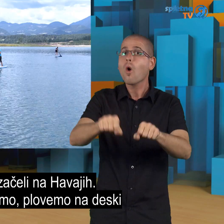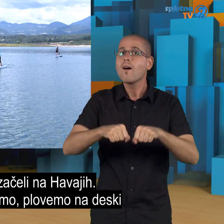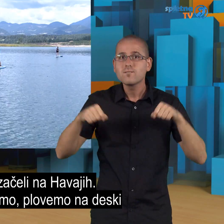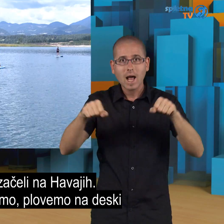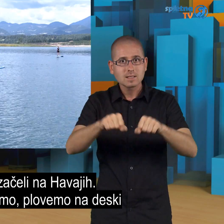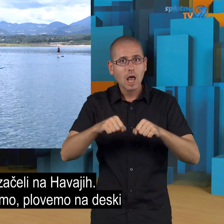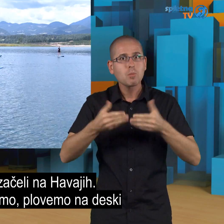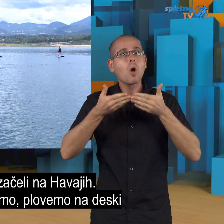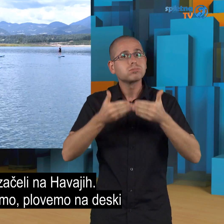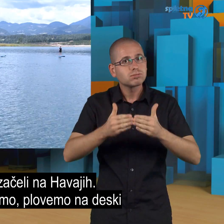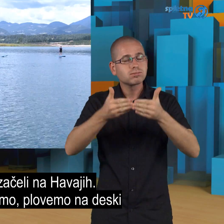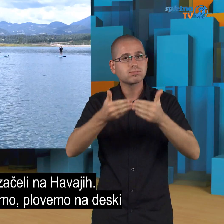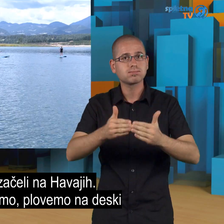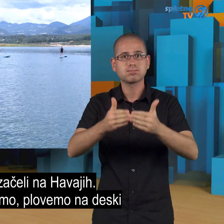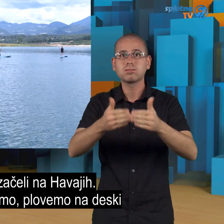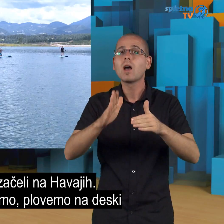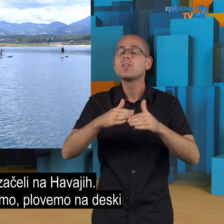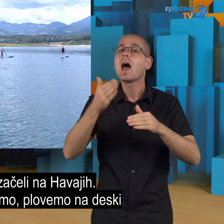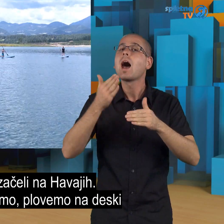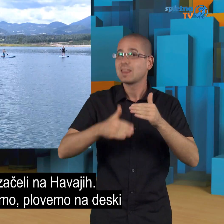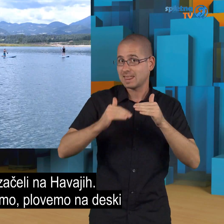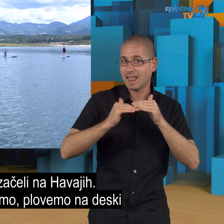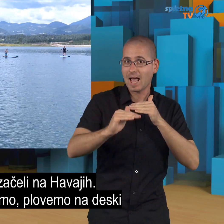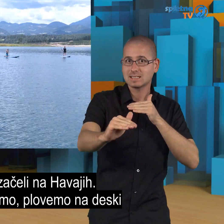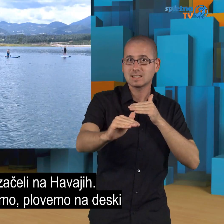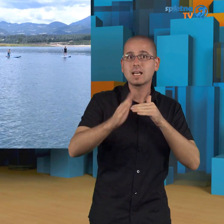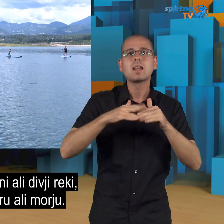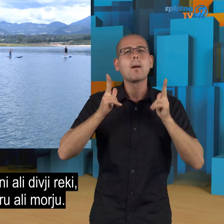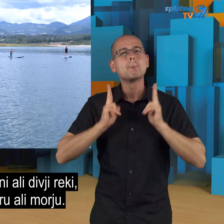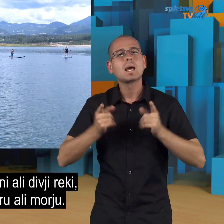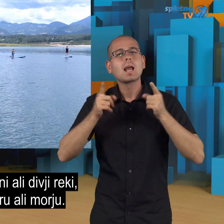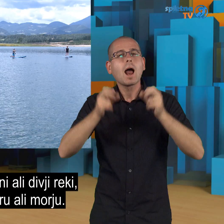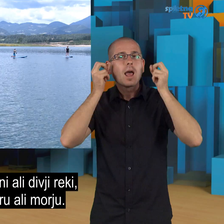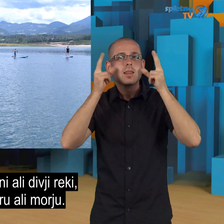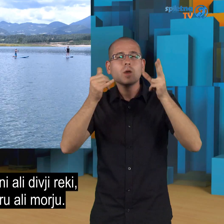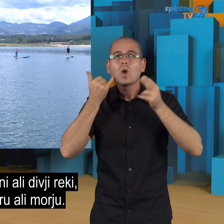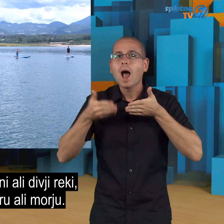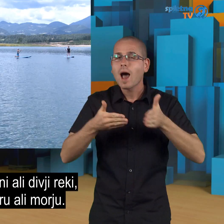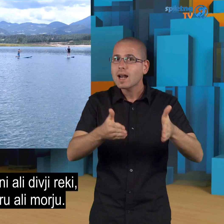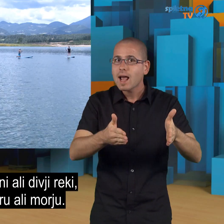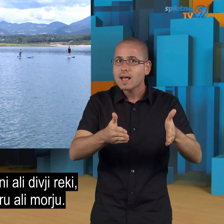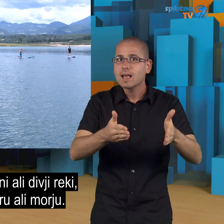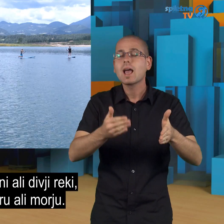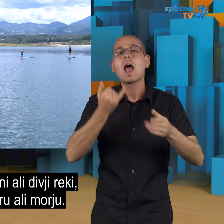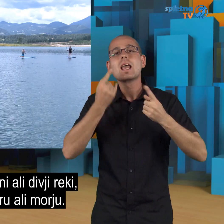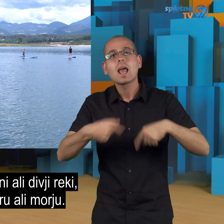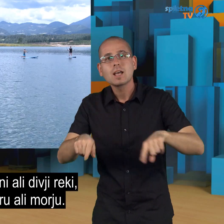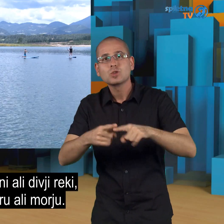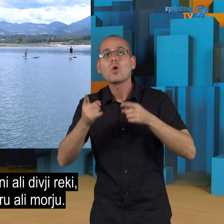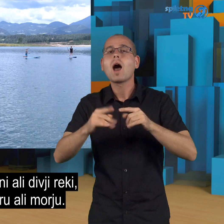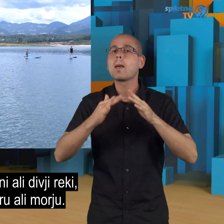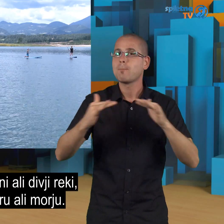Stojimo, veslamo, plovemo na deski, na mirni ali divji reki, jezeru ali morju.